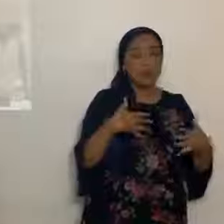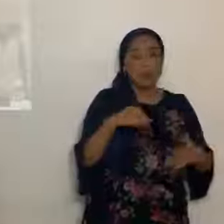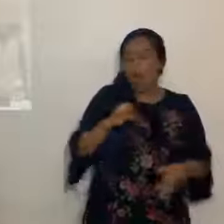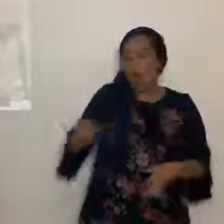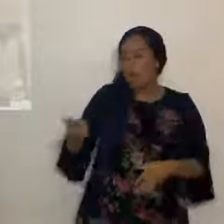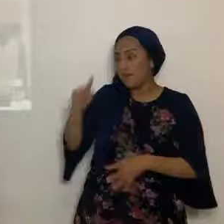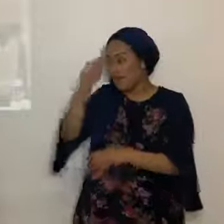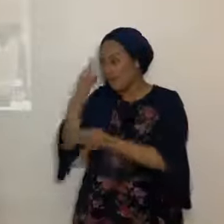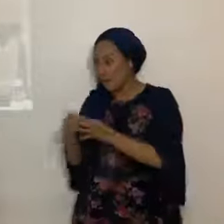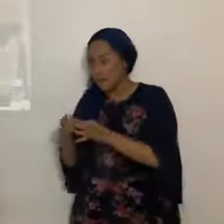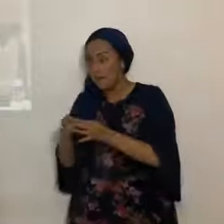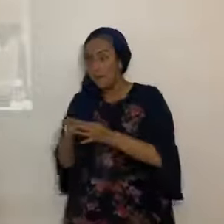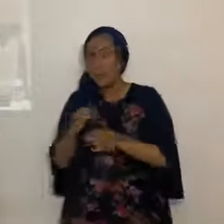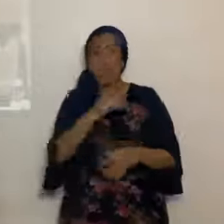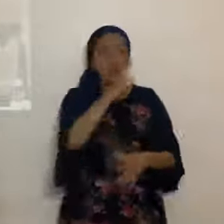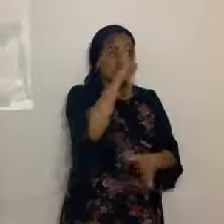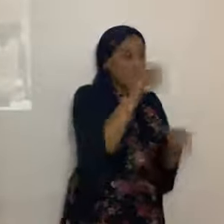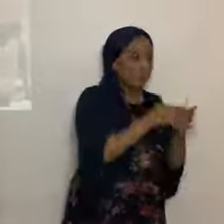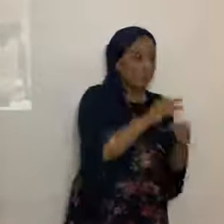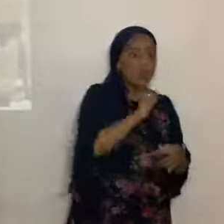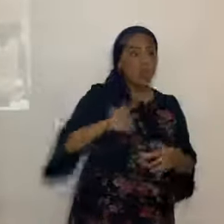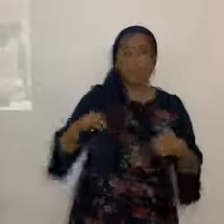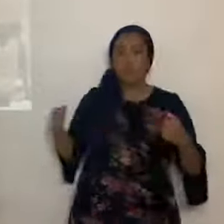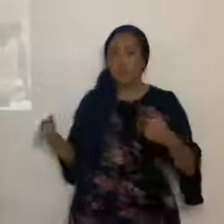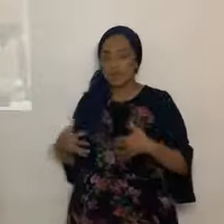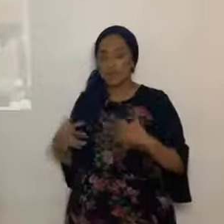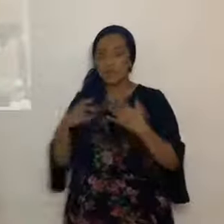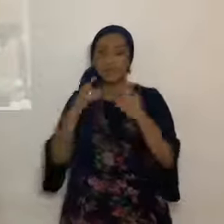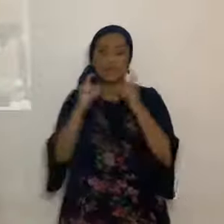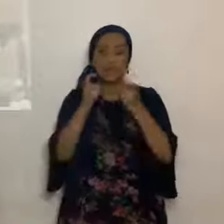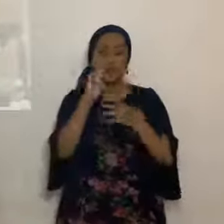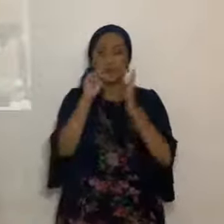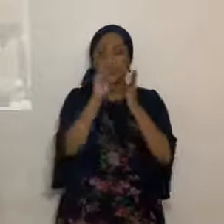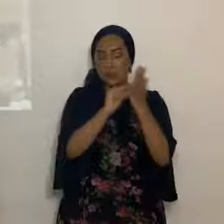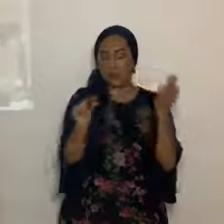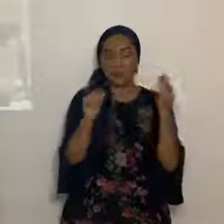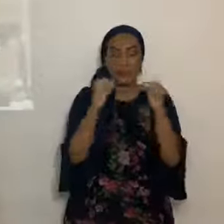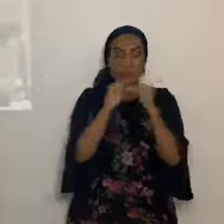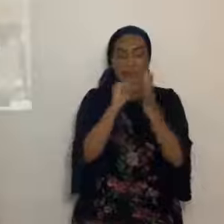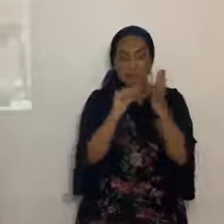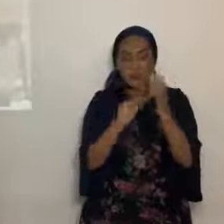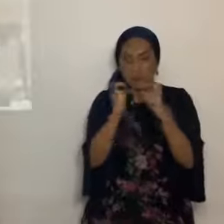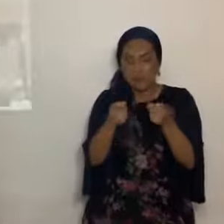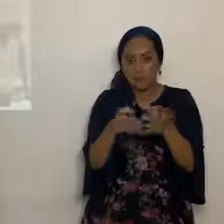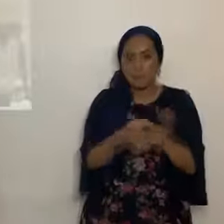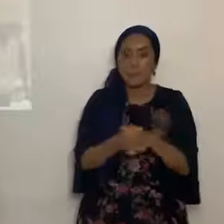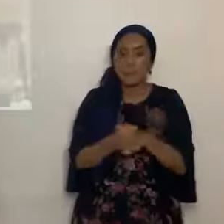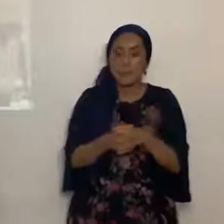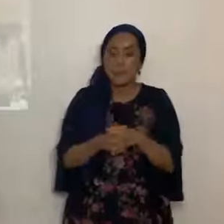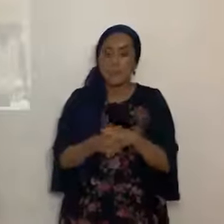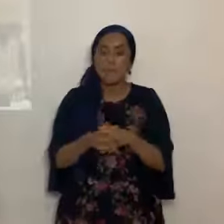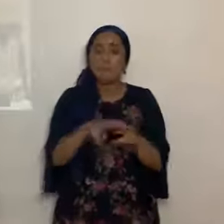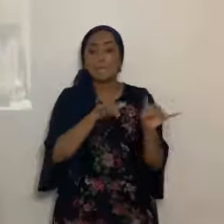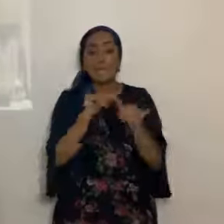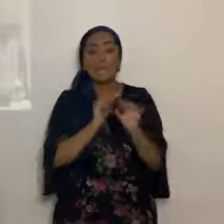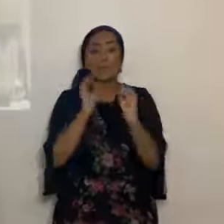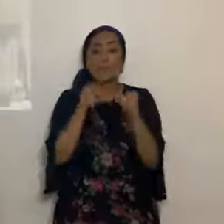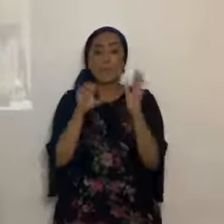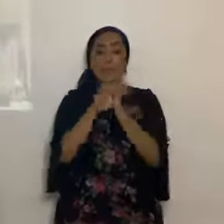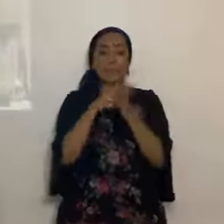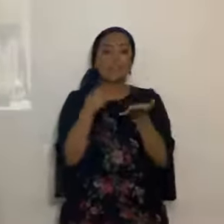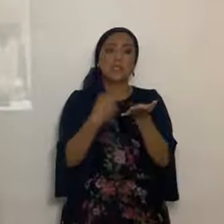miedo. Y te puse las dos citas, Hebreos 11:1 y Romanos 8:15 y otras citas más. También puse el ejemplo